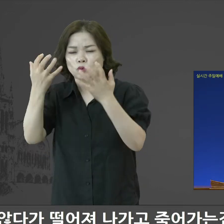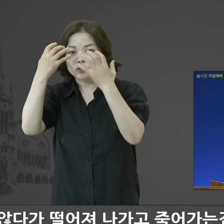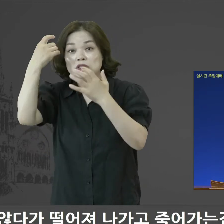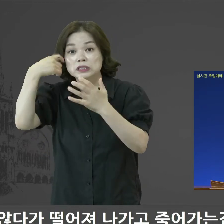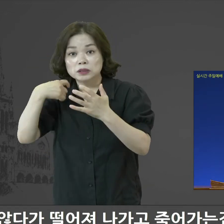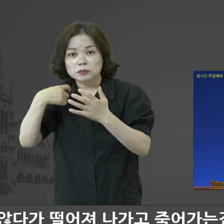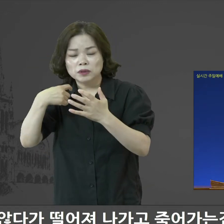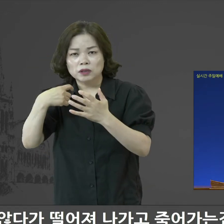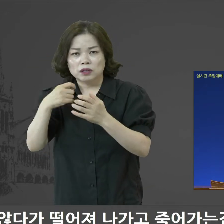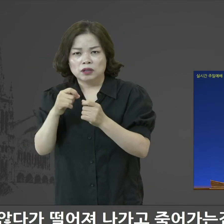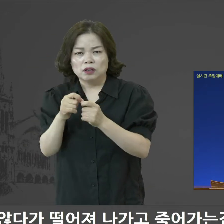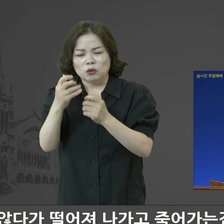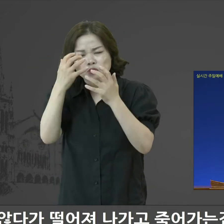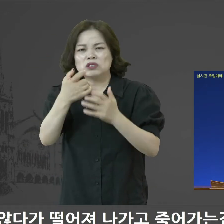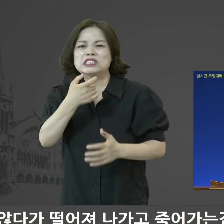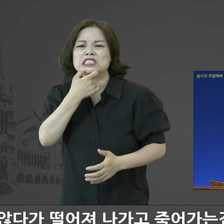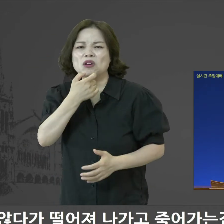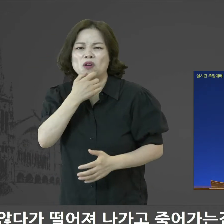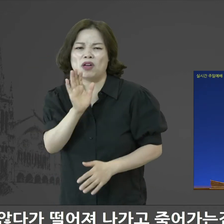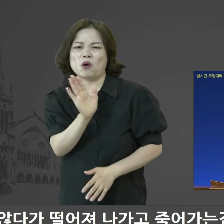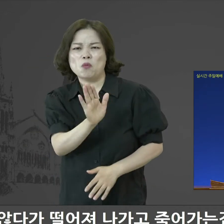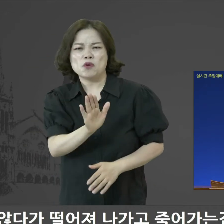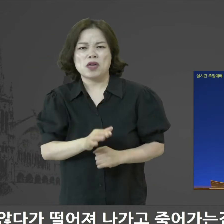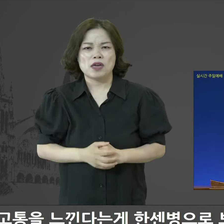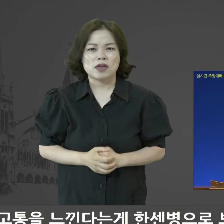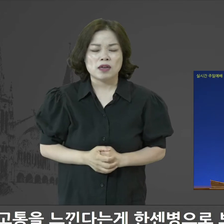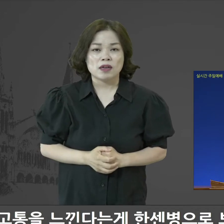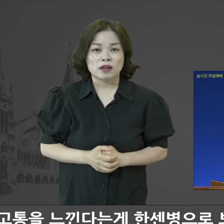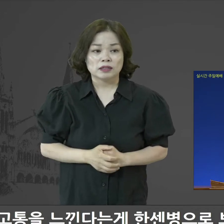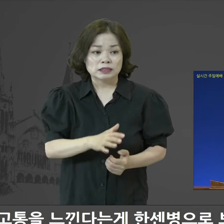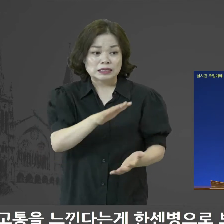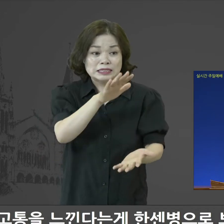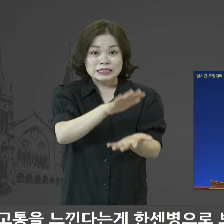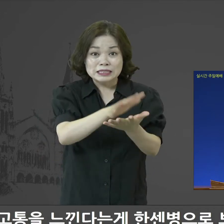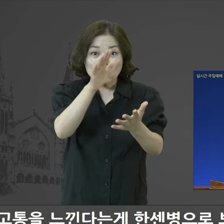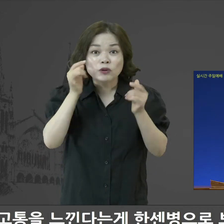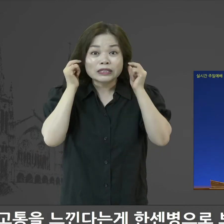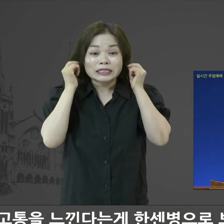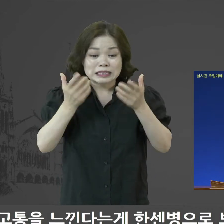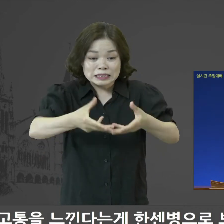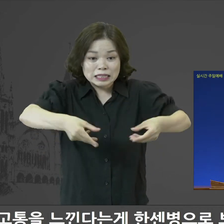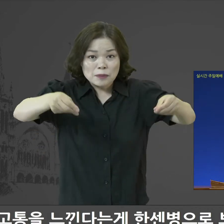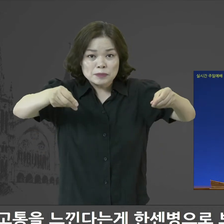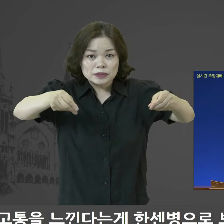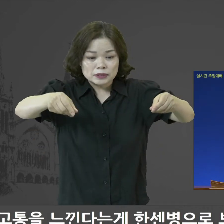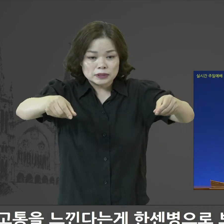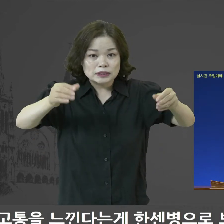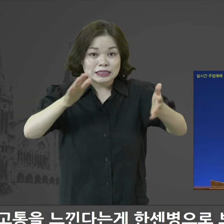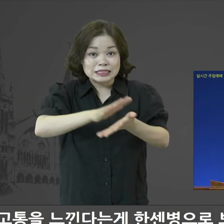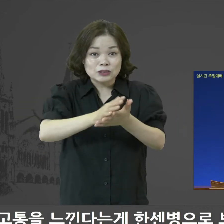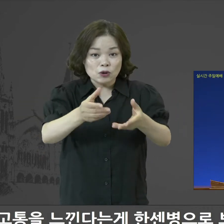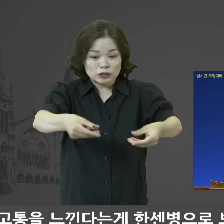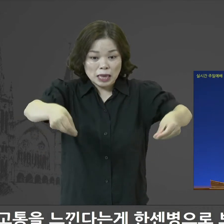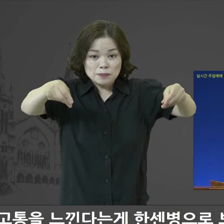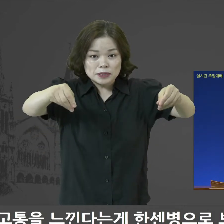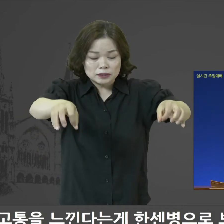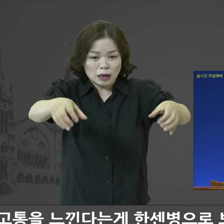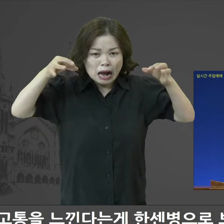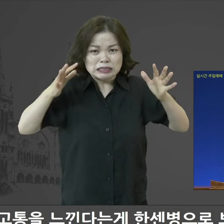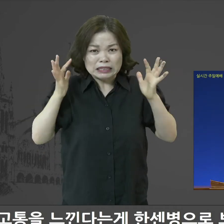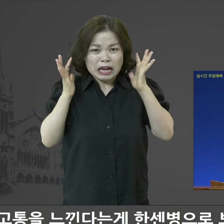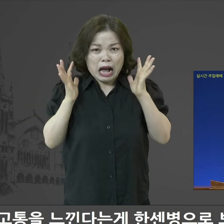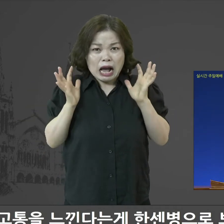그걸 멀리하게 됩니다. 예를 들어 뜨거운 냄비를 맨손으로 잡았다고 가정하십시다. 뜨거움을